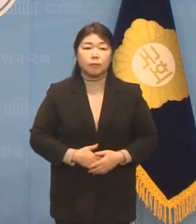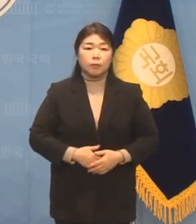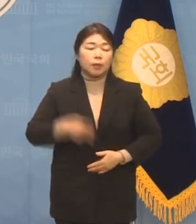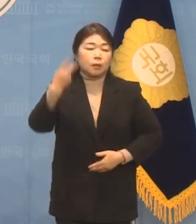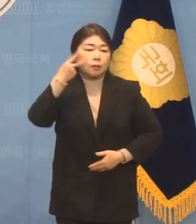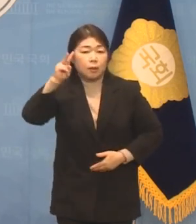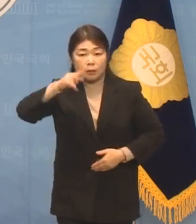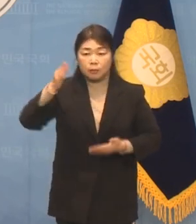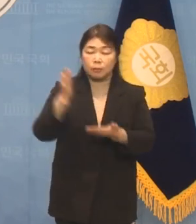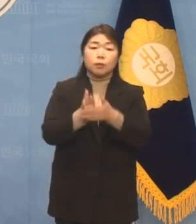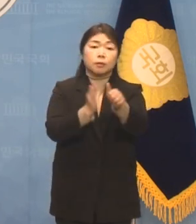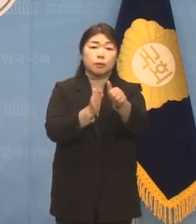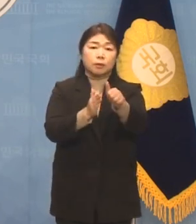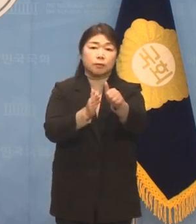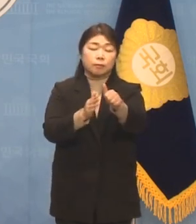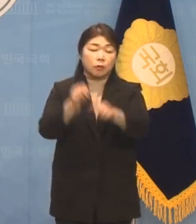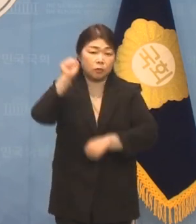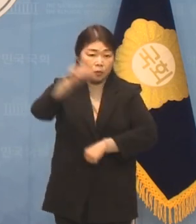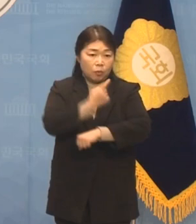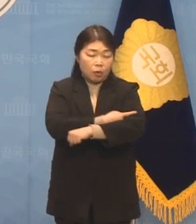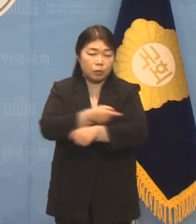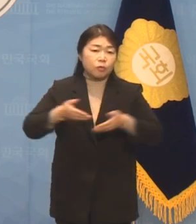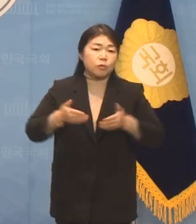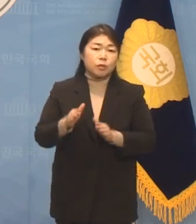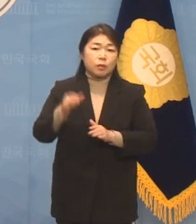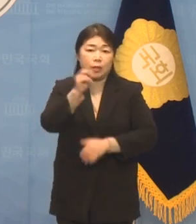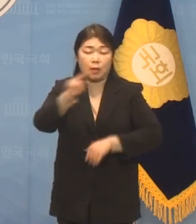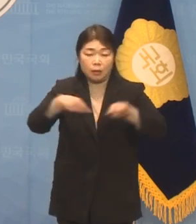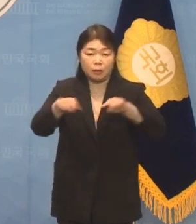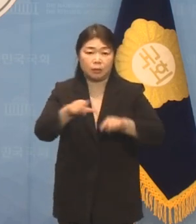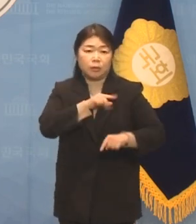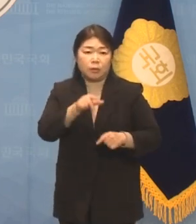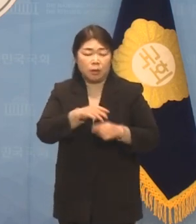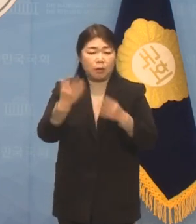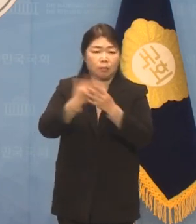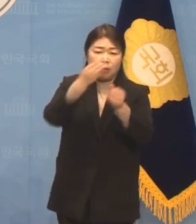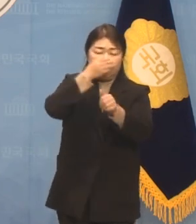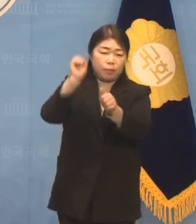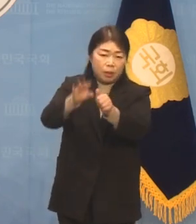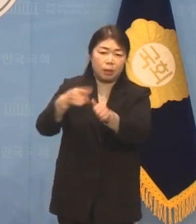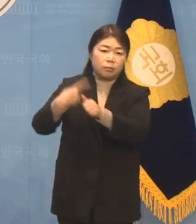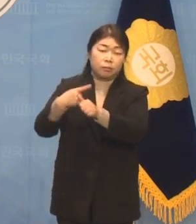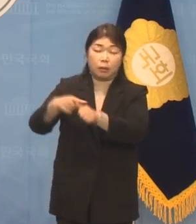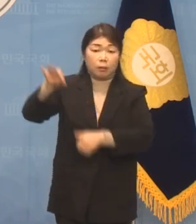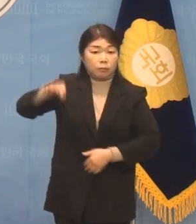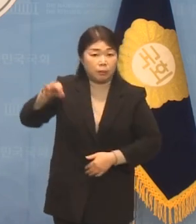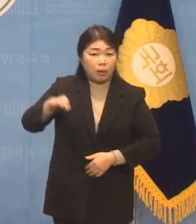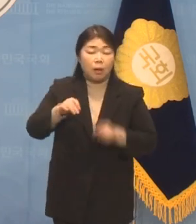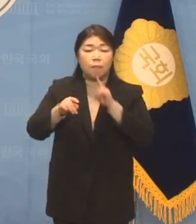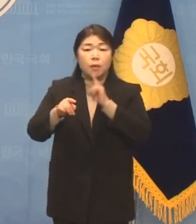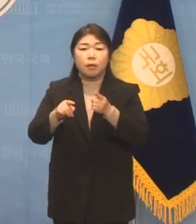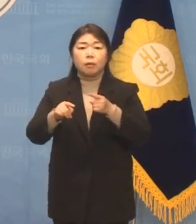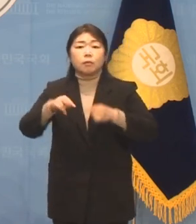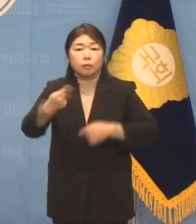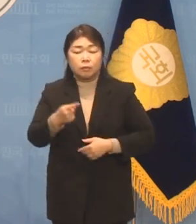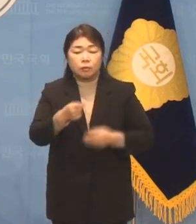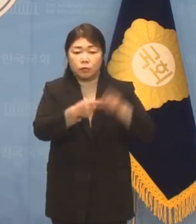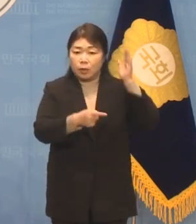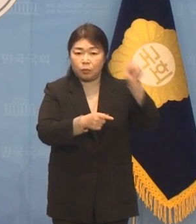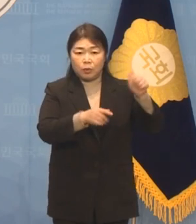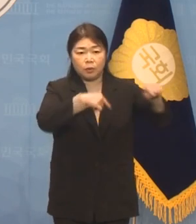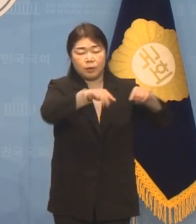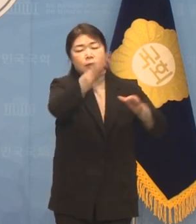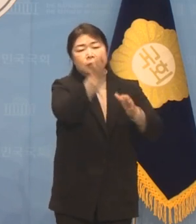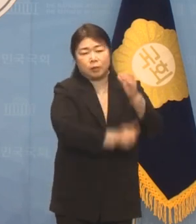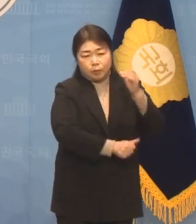착각하지 마십시오. 운동권 출신 야당 의원들을 매도하고 폄훼한다고 해서 윤 대통령의 실정과 김건희